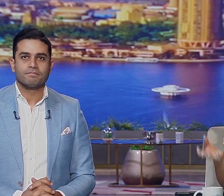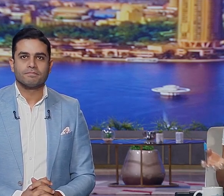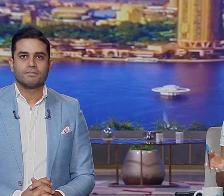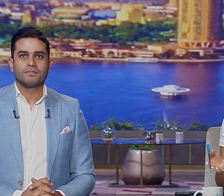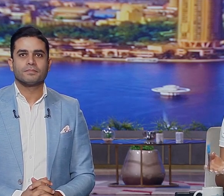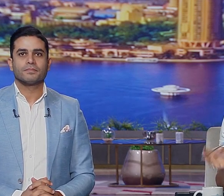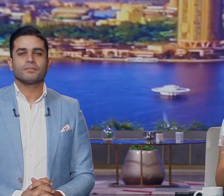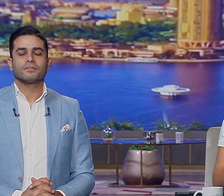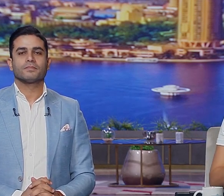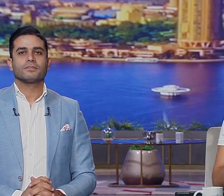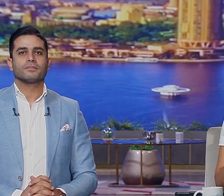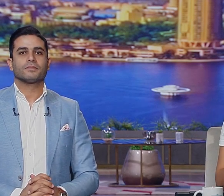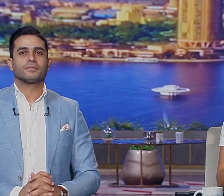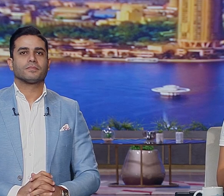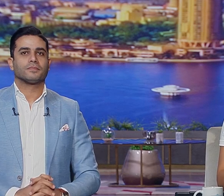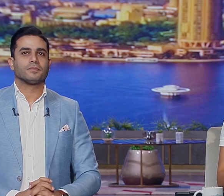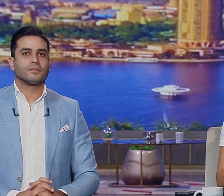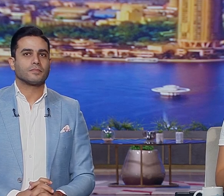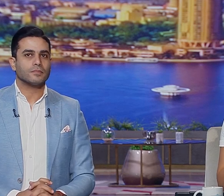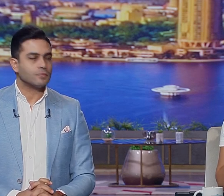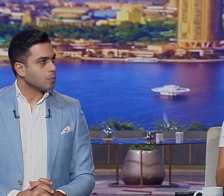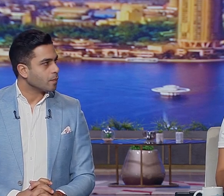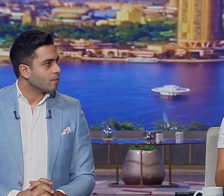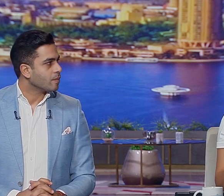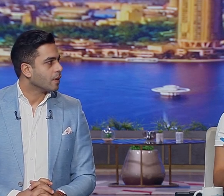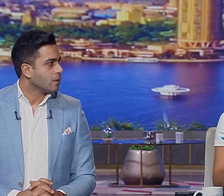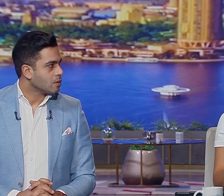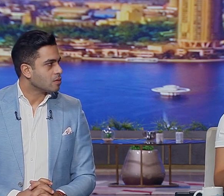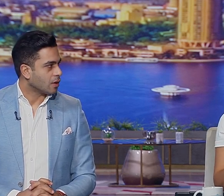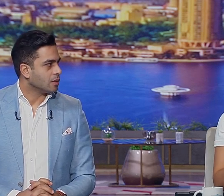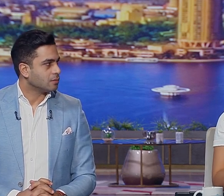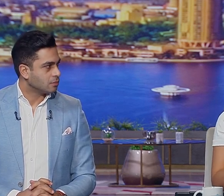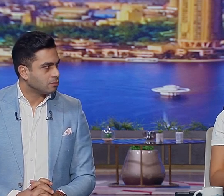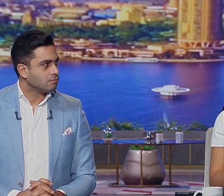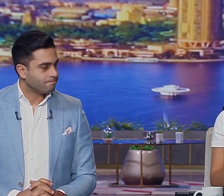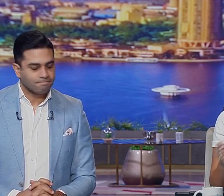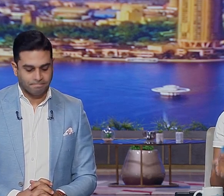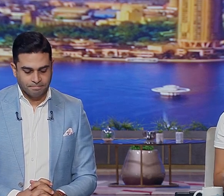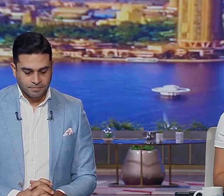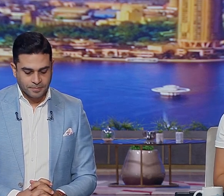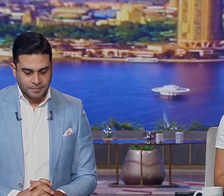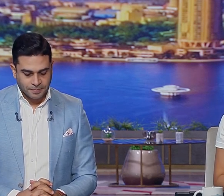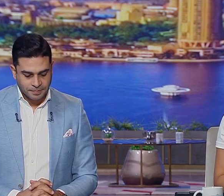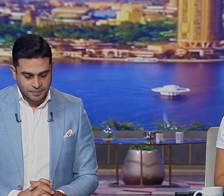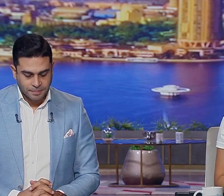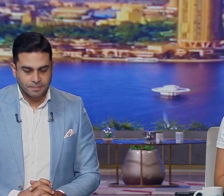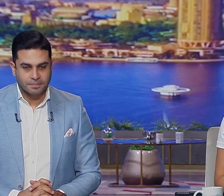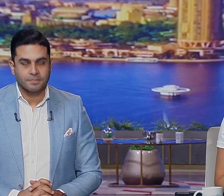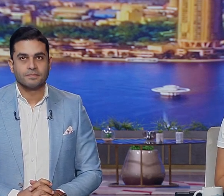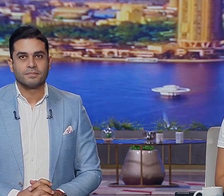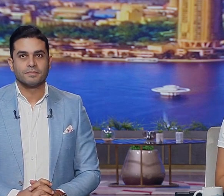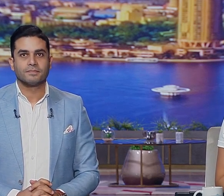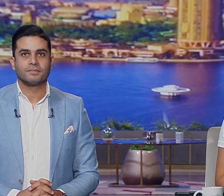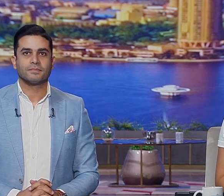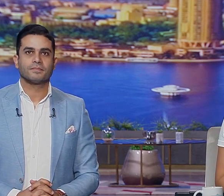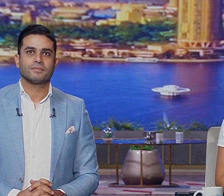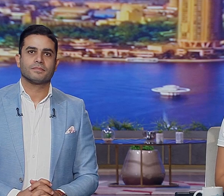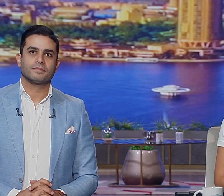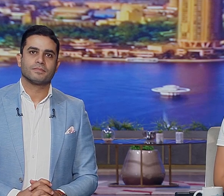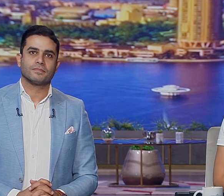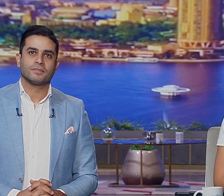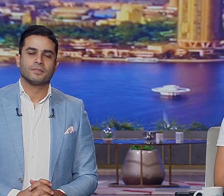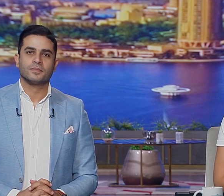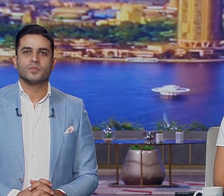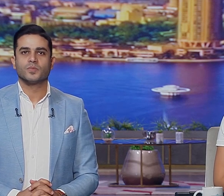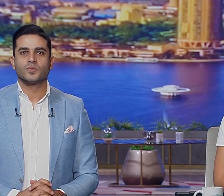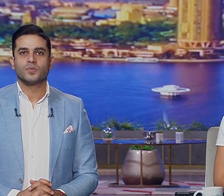300 لغه اشاره، يعني في ناس بيختلط عليها الامر بتفتكر ان لغه الاشاره هي لغه واحده، صحيح. لكن لا، هم اكثر من 300 لغه. الحقيقه احنا في